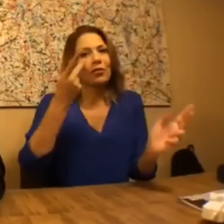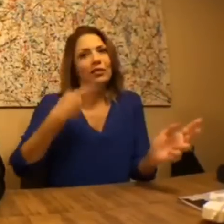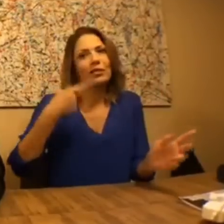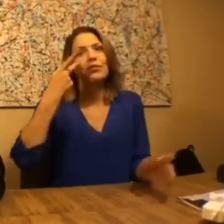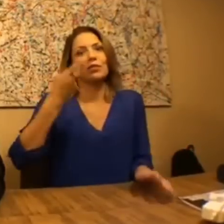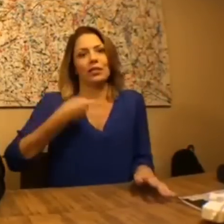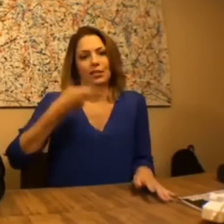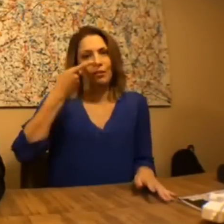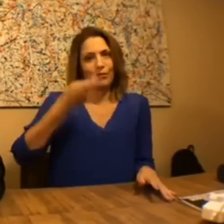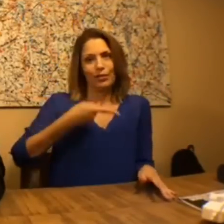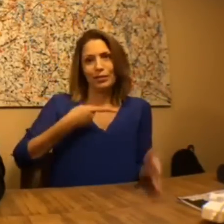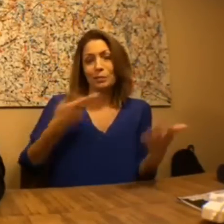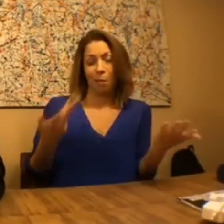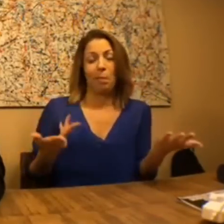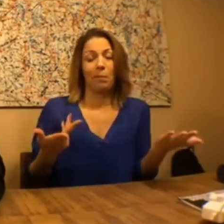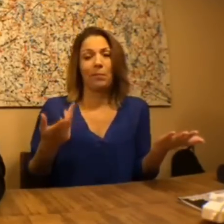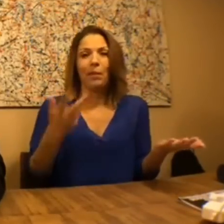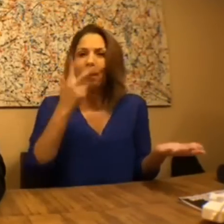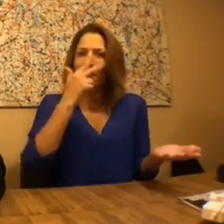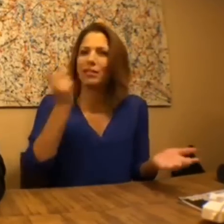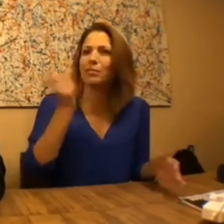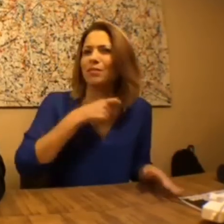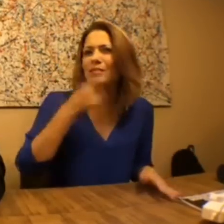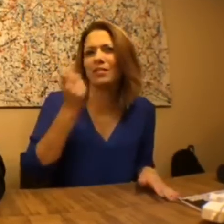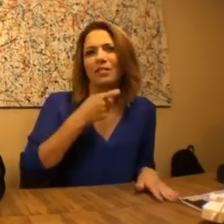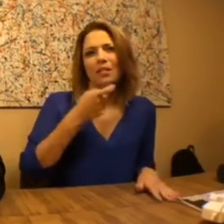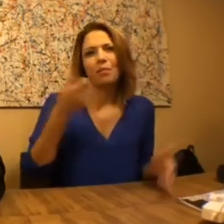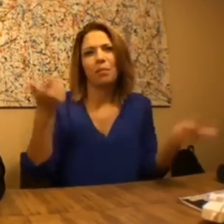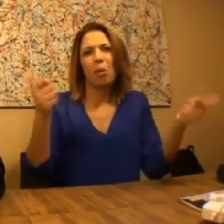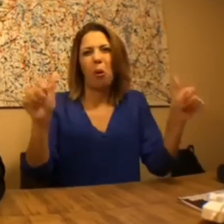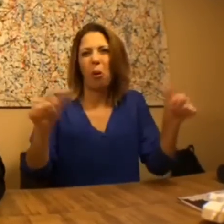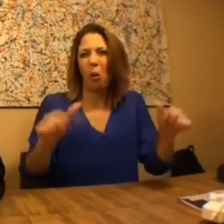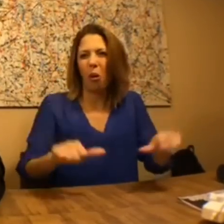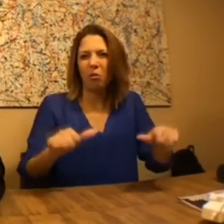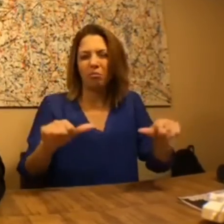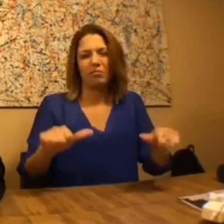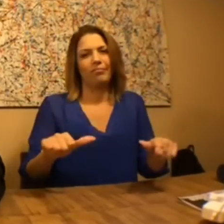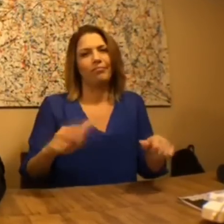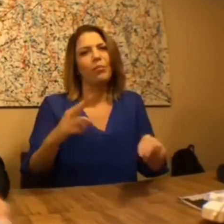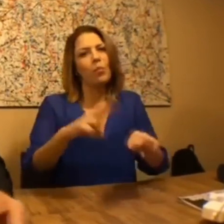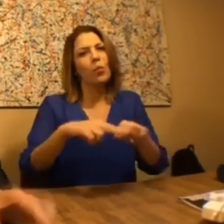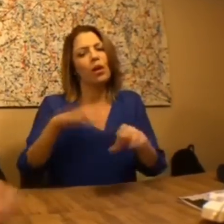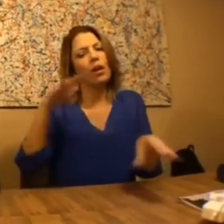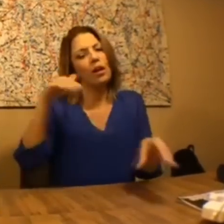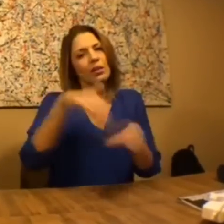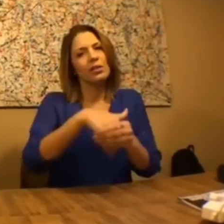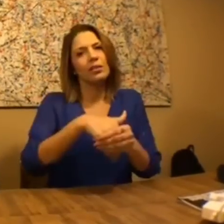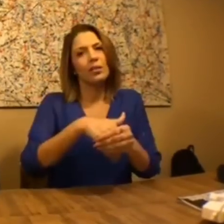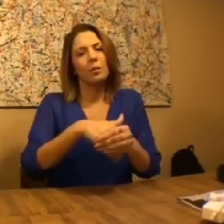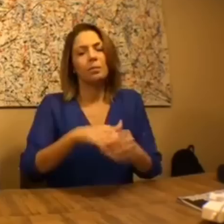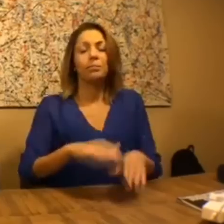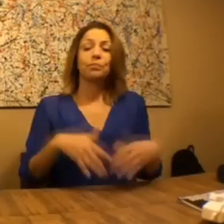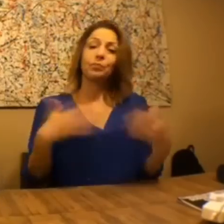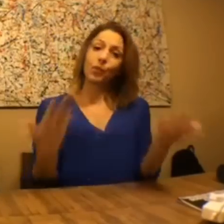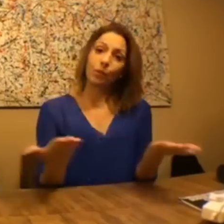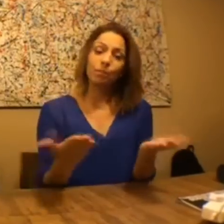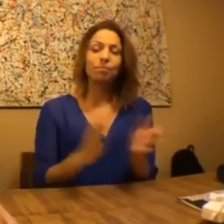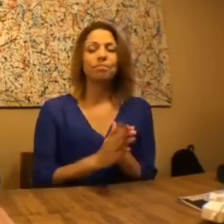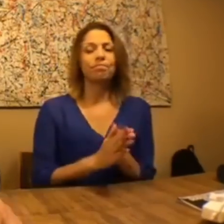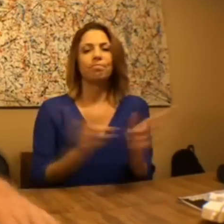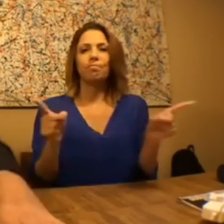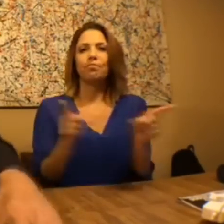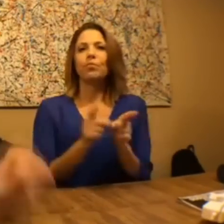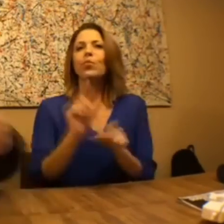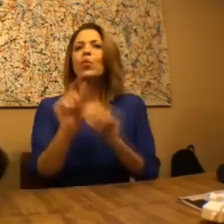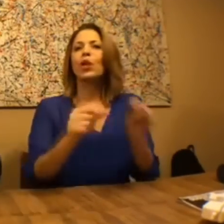né? E o seu fracasso por ocasião das eleições. Mas tudo bem. O que eu quero hoje falar com vocês